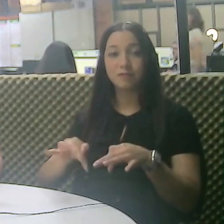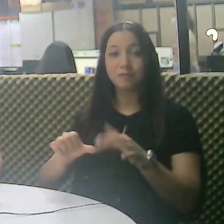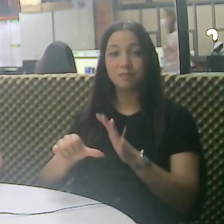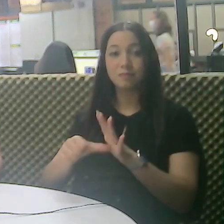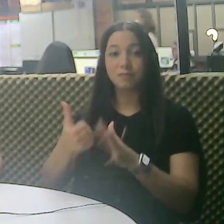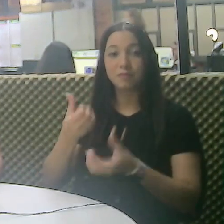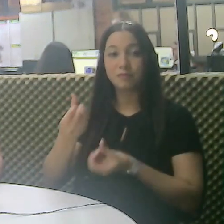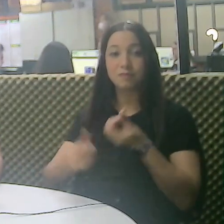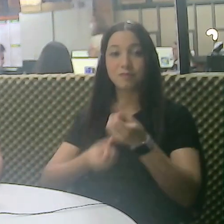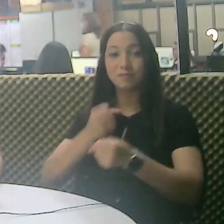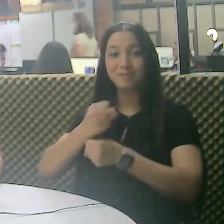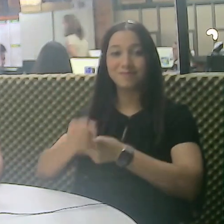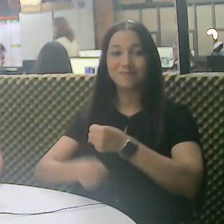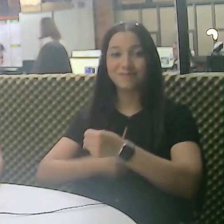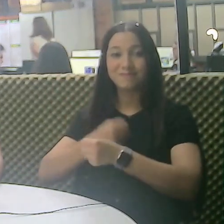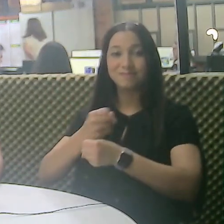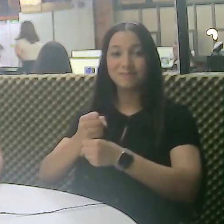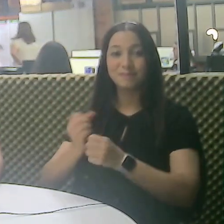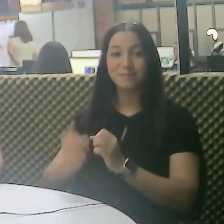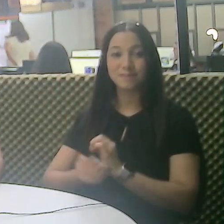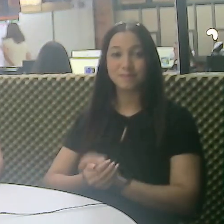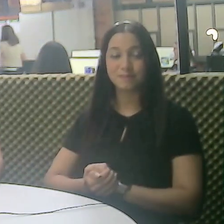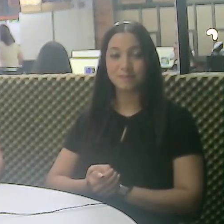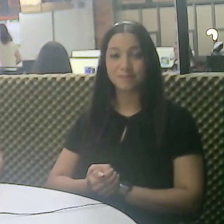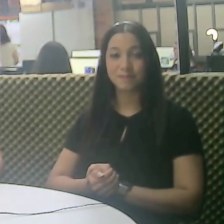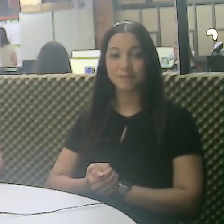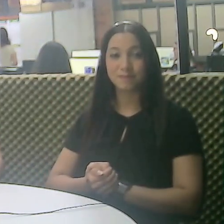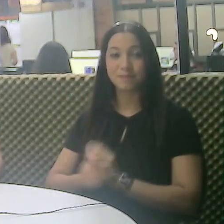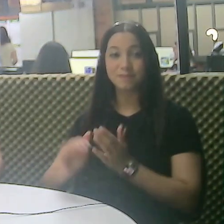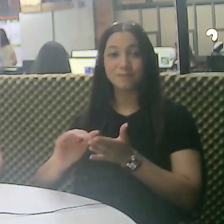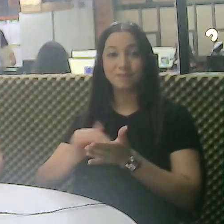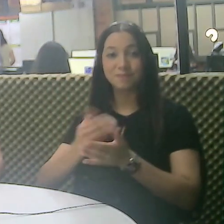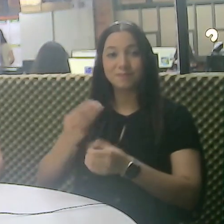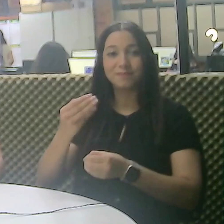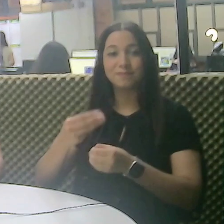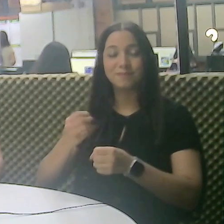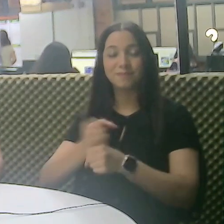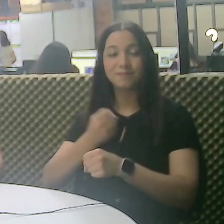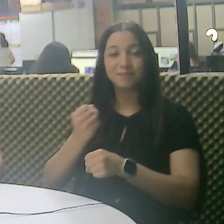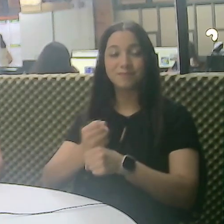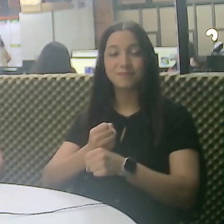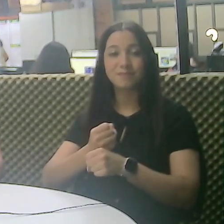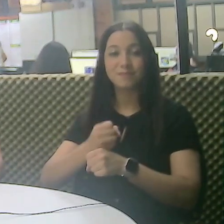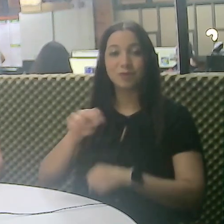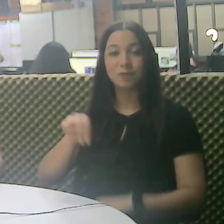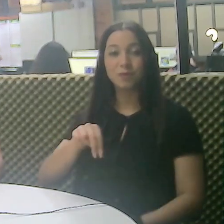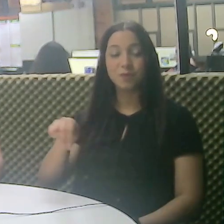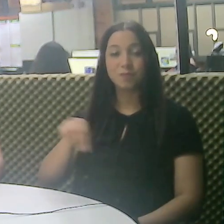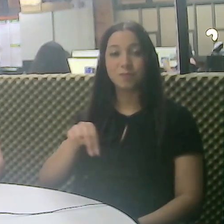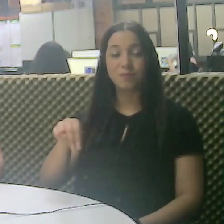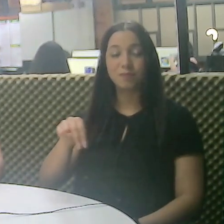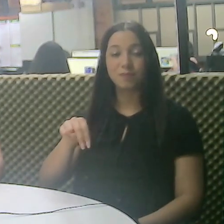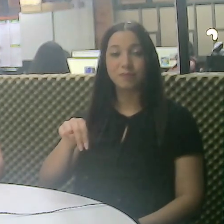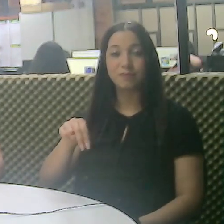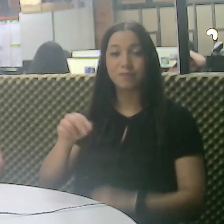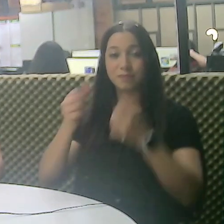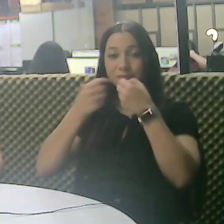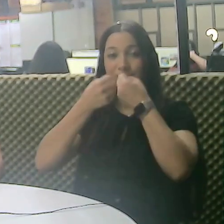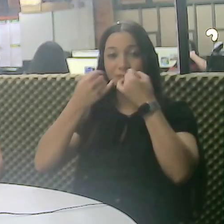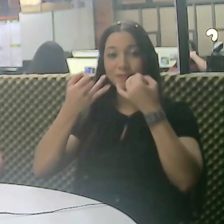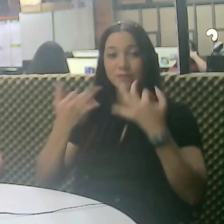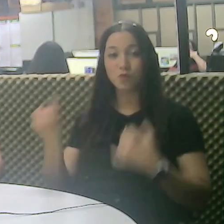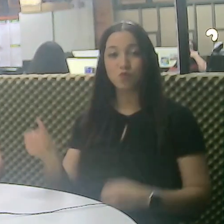primeiro semestre do ano que vem. O secretário de Obras da Prefeitura de Uberlândia, Norberto Nunes, fala mais sobre